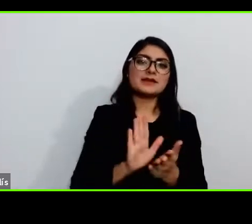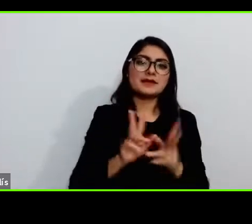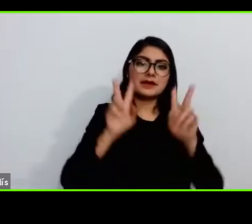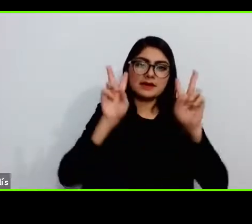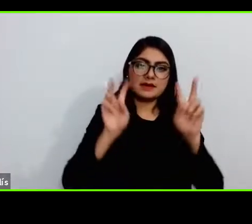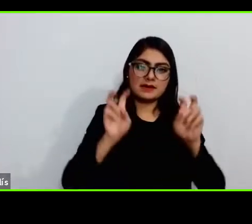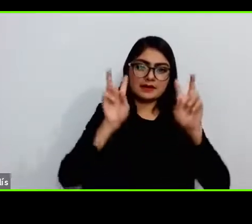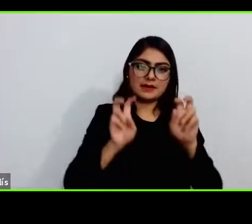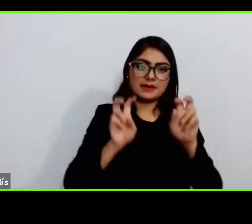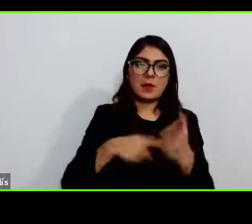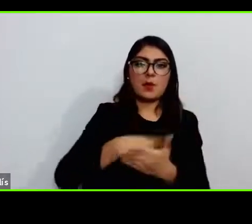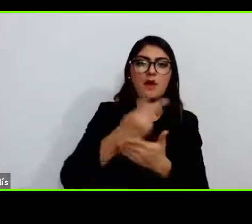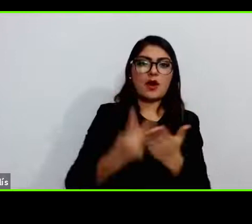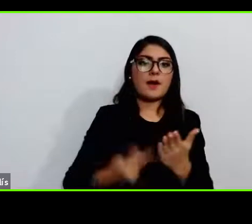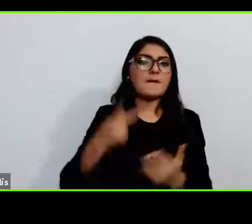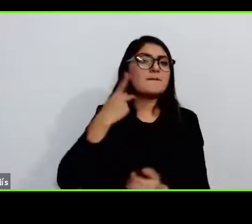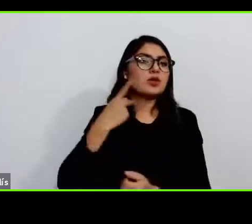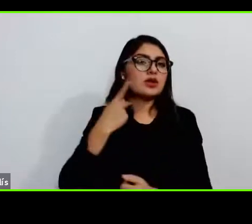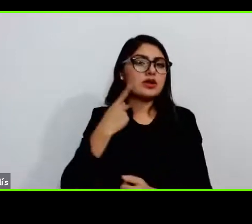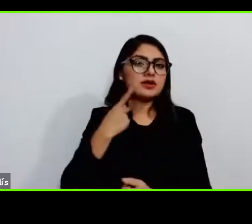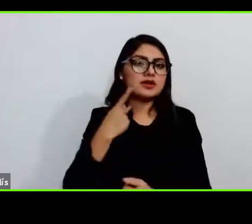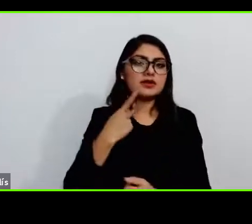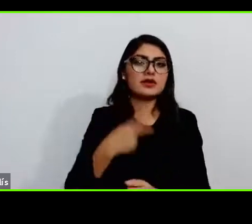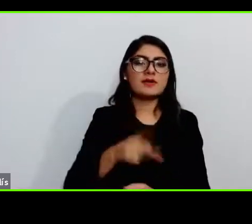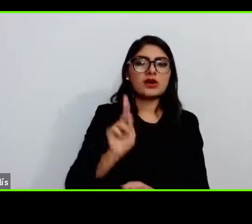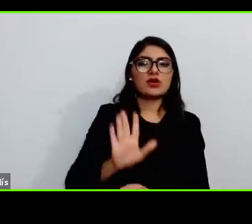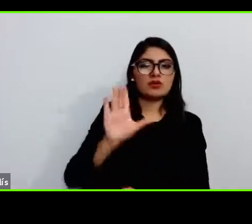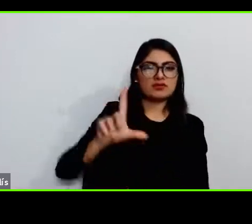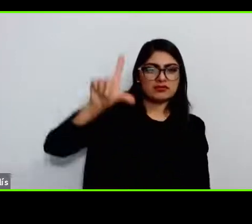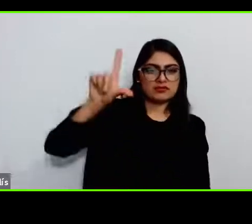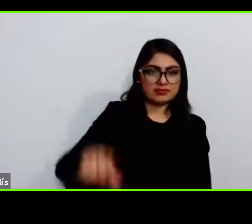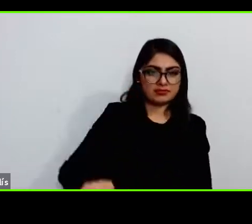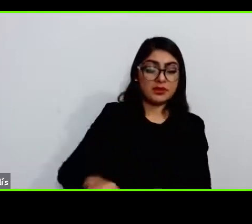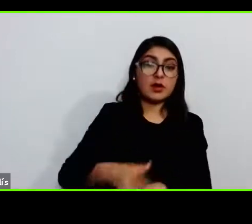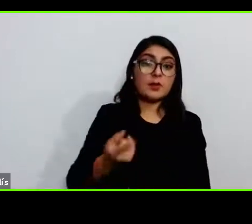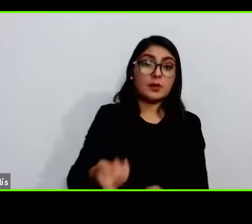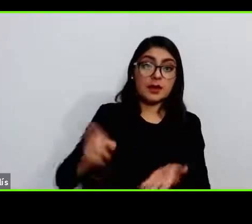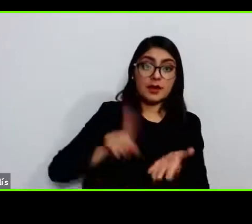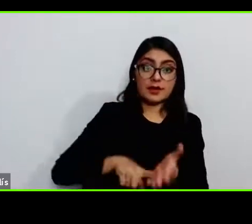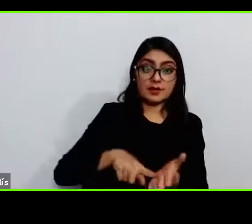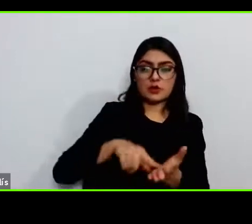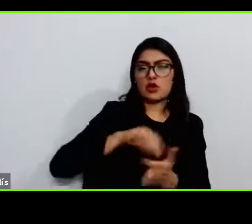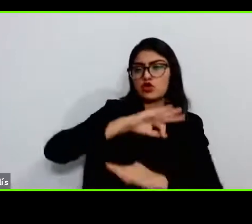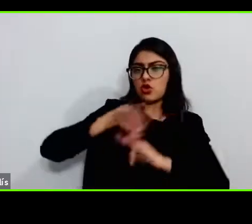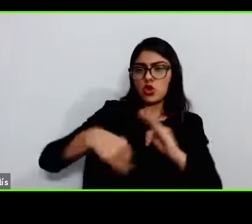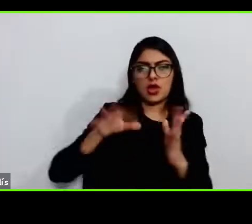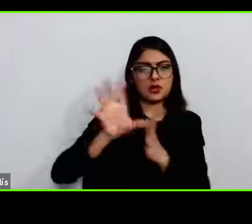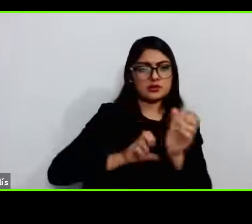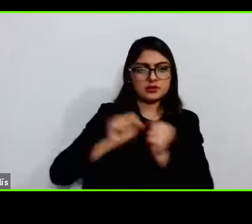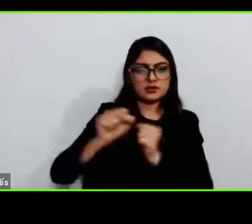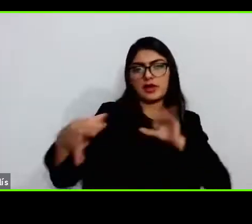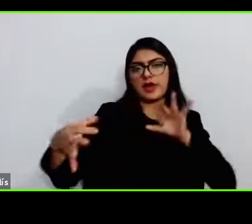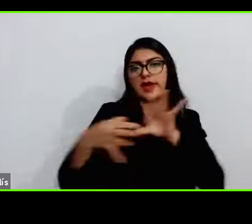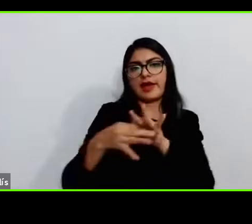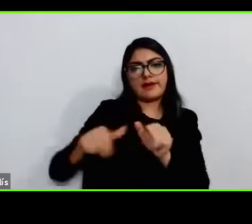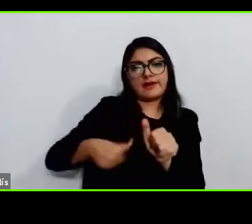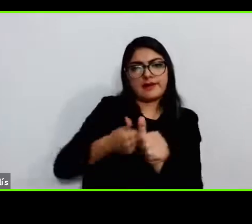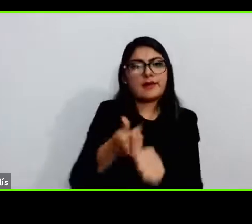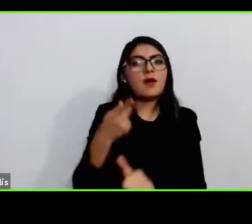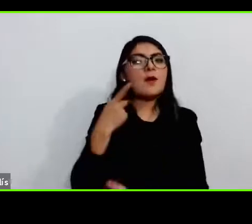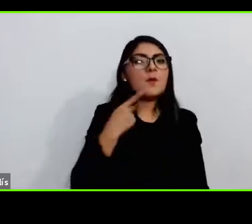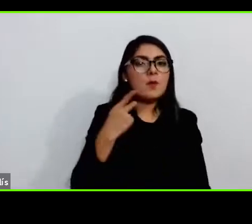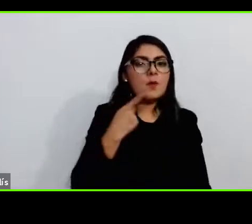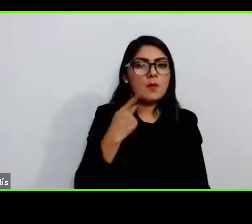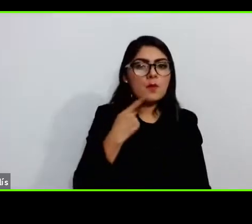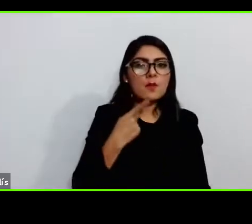algún modo, ¿no? Porque, digamos, todas las constituciones tienen un alto voltaje político, tienen un alto contenido político, pero cuando se